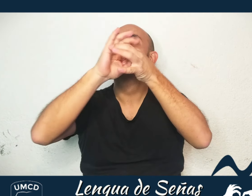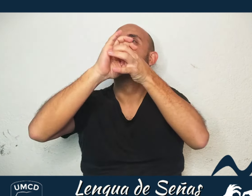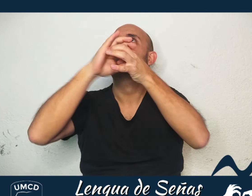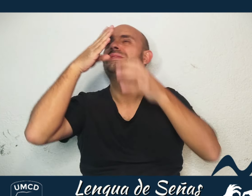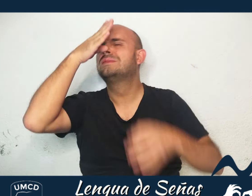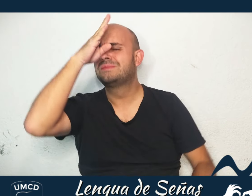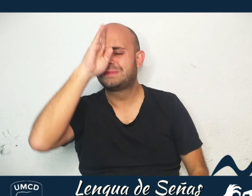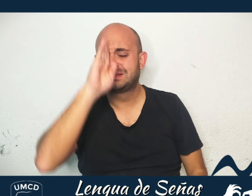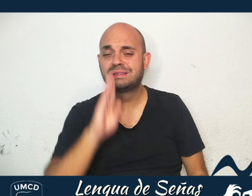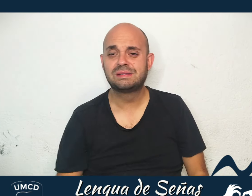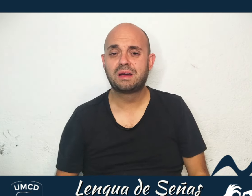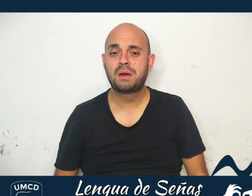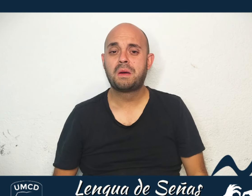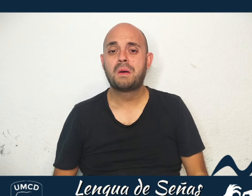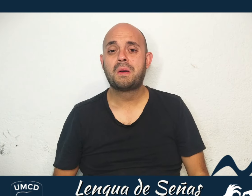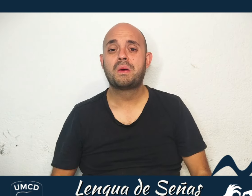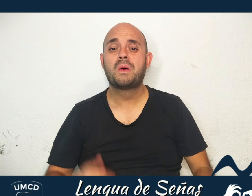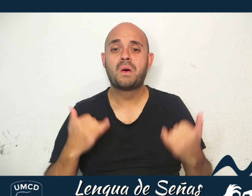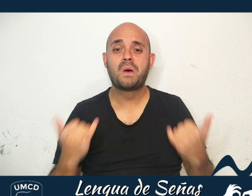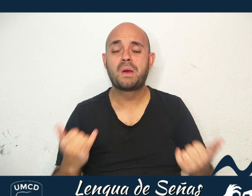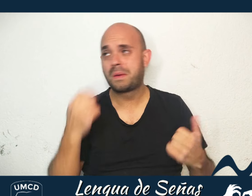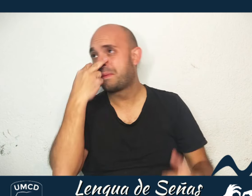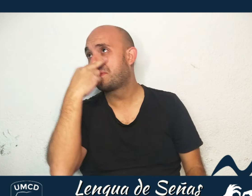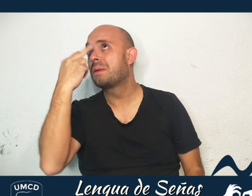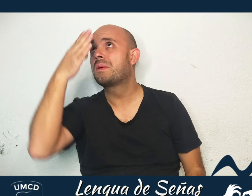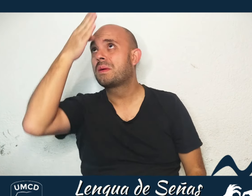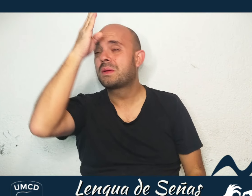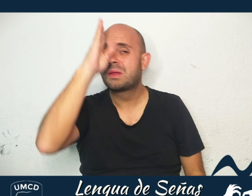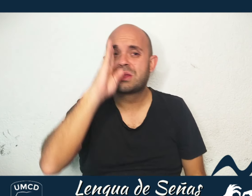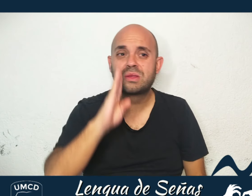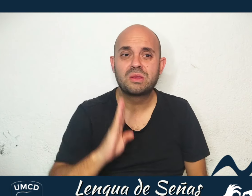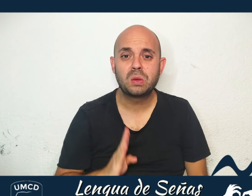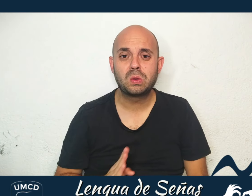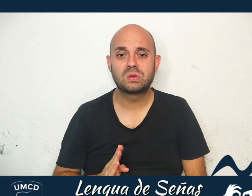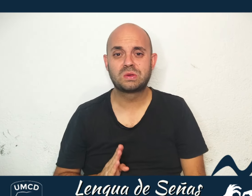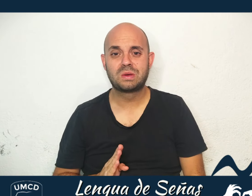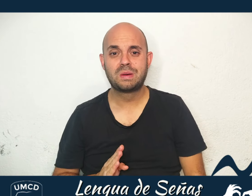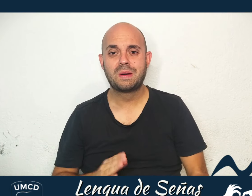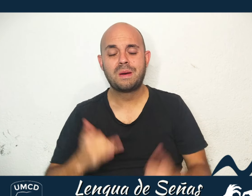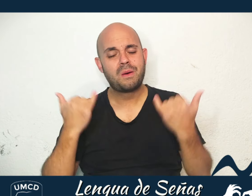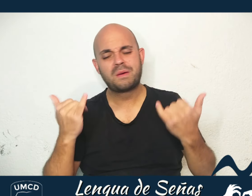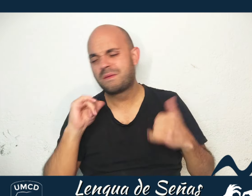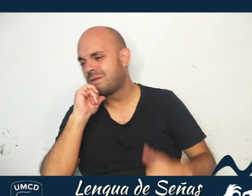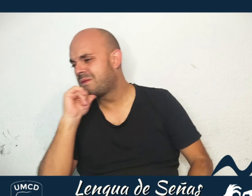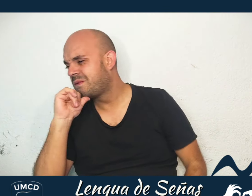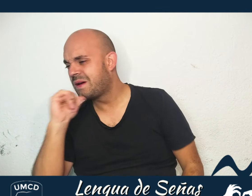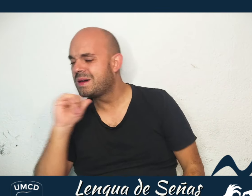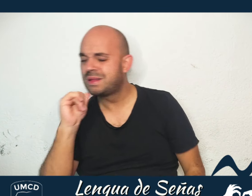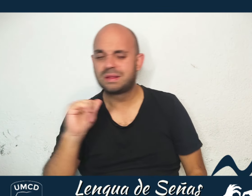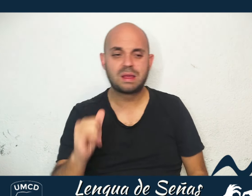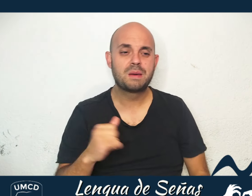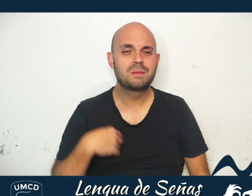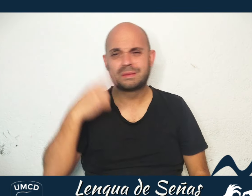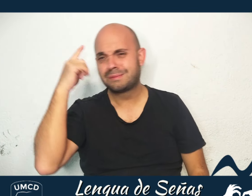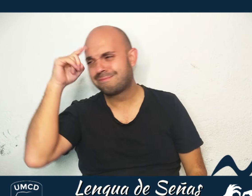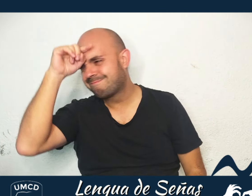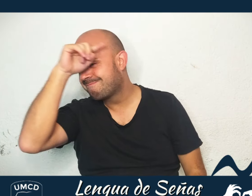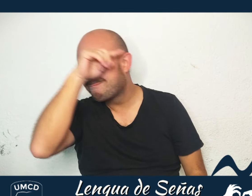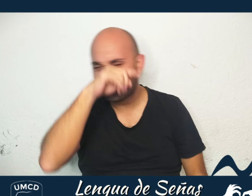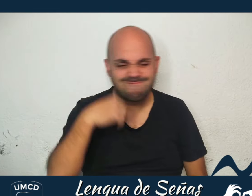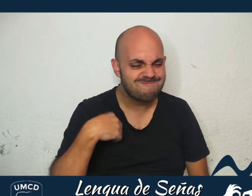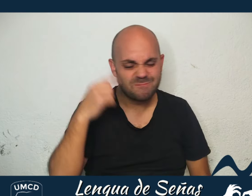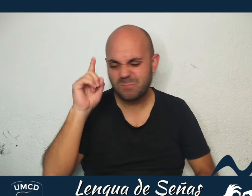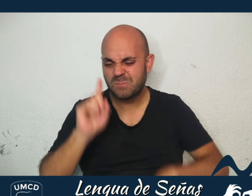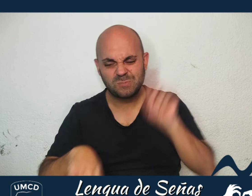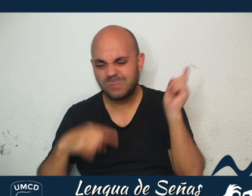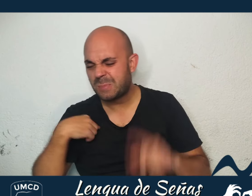directamente. Así es que lo que vemos de Dios tal vez está un poco todavía difícil de